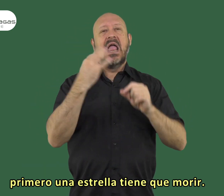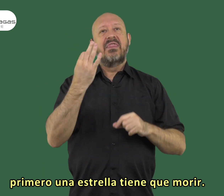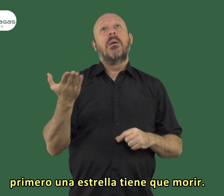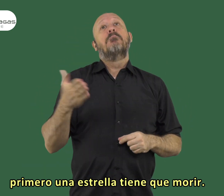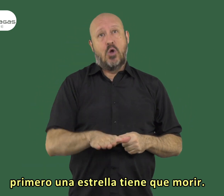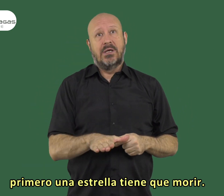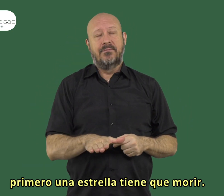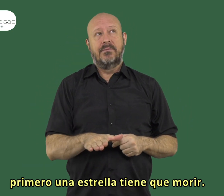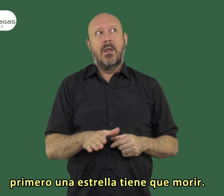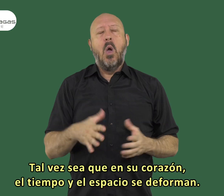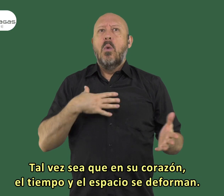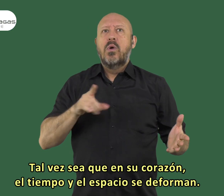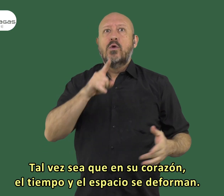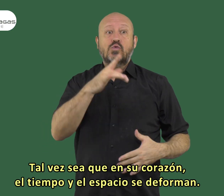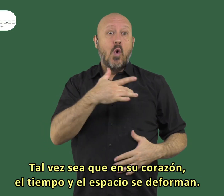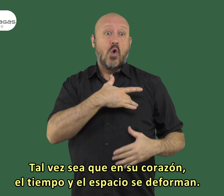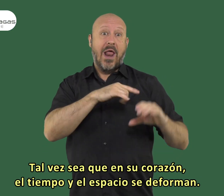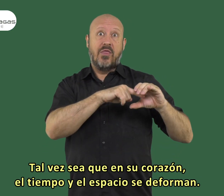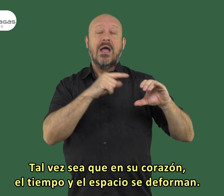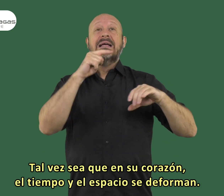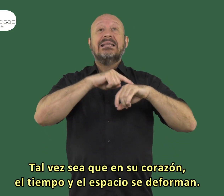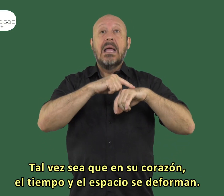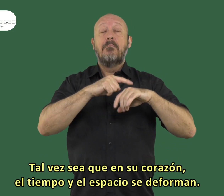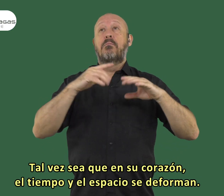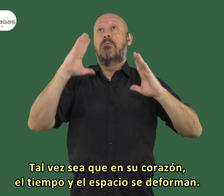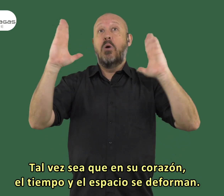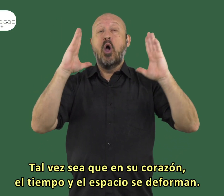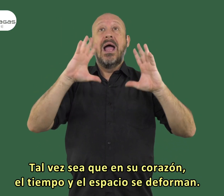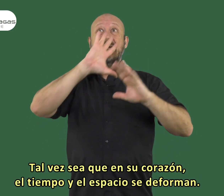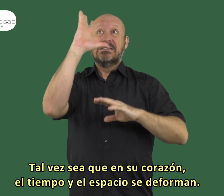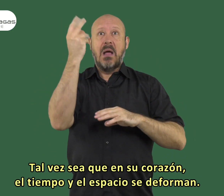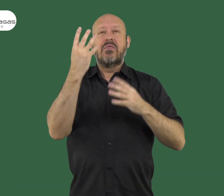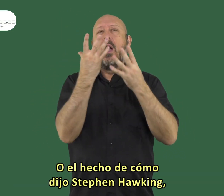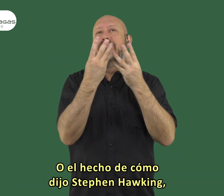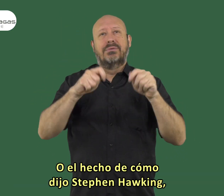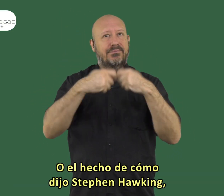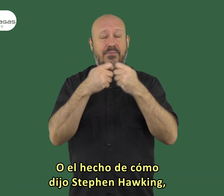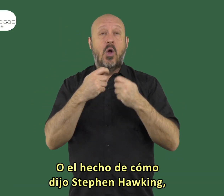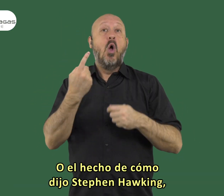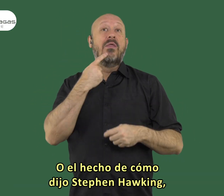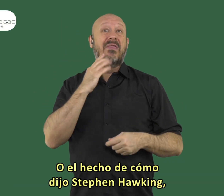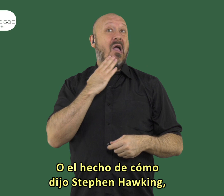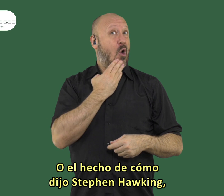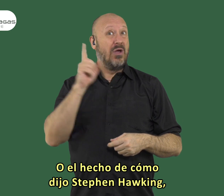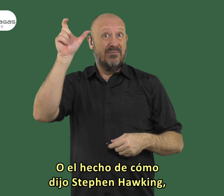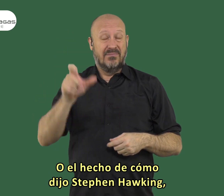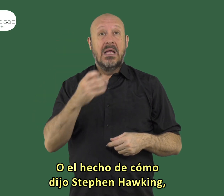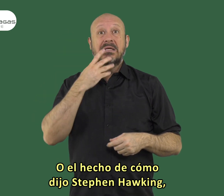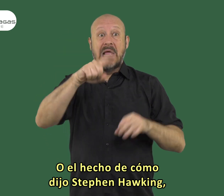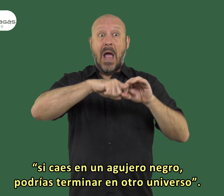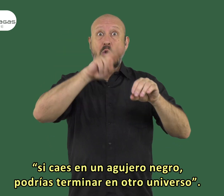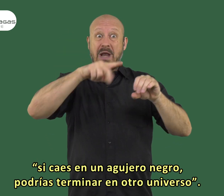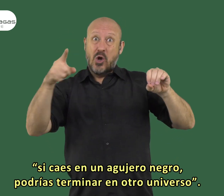primero una estrella tiene que morir. Tal vez sea que en su corazón el tiempo y el espacio se deforman. O el hecho de que, como dijo Stephen